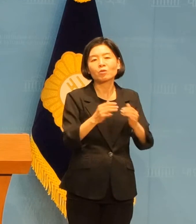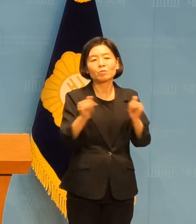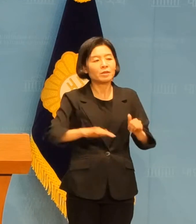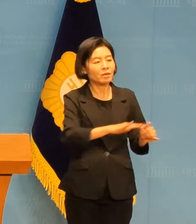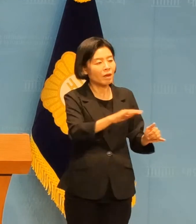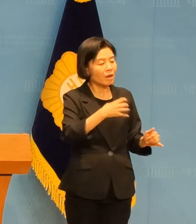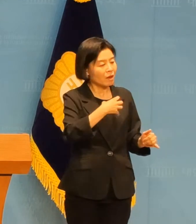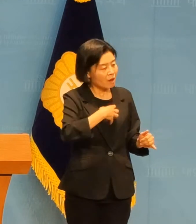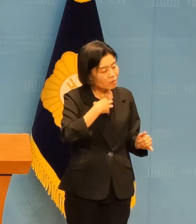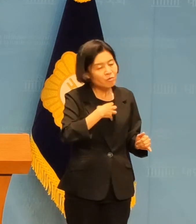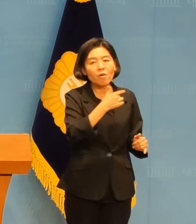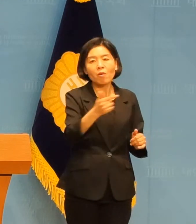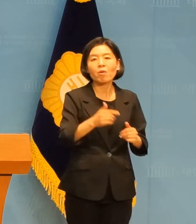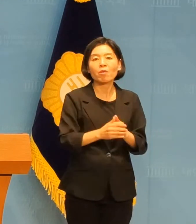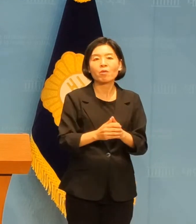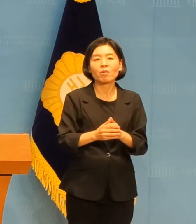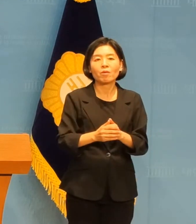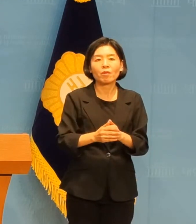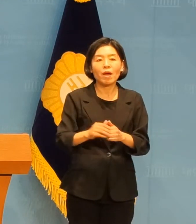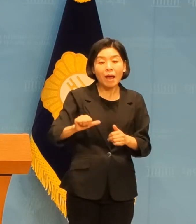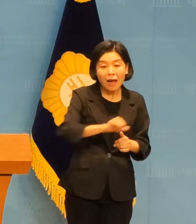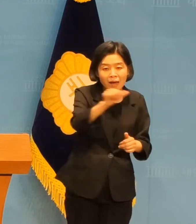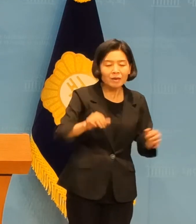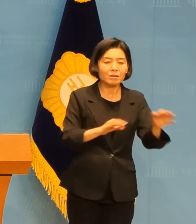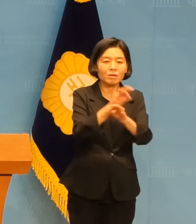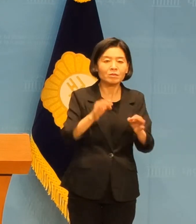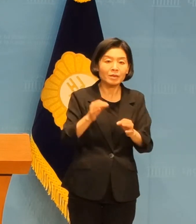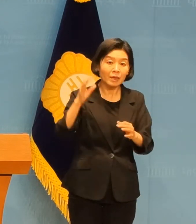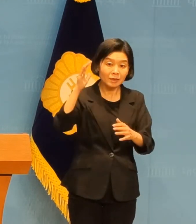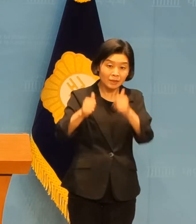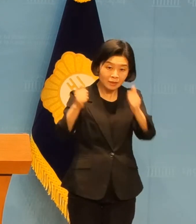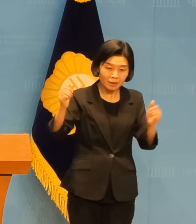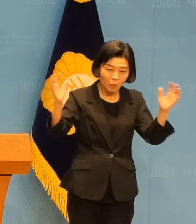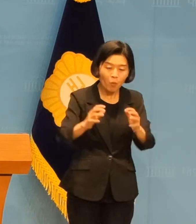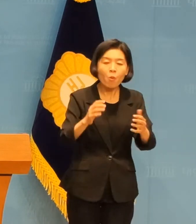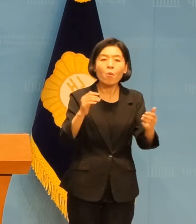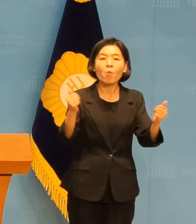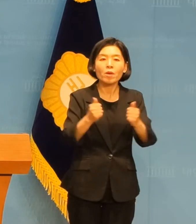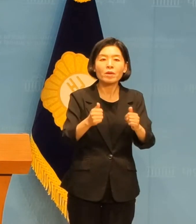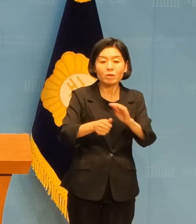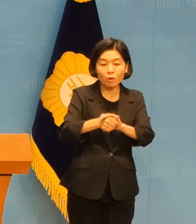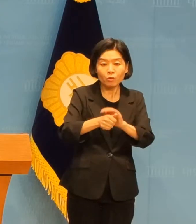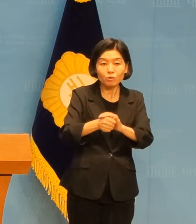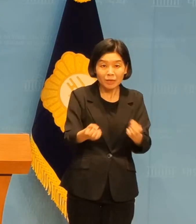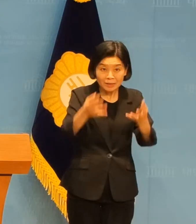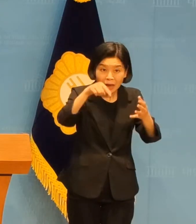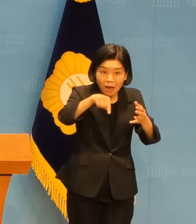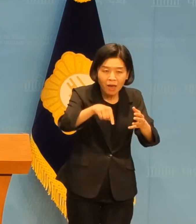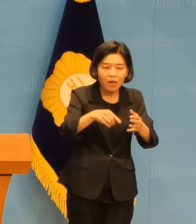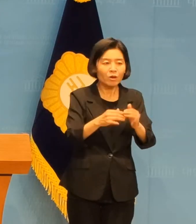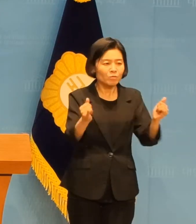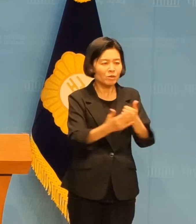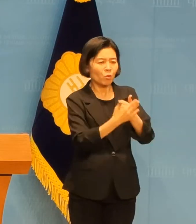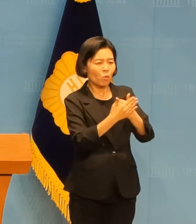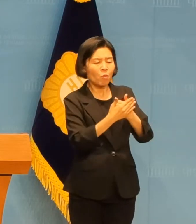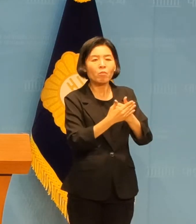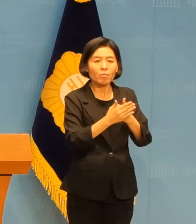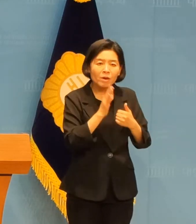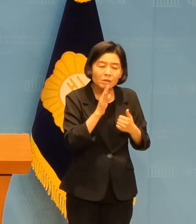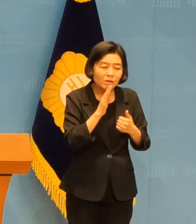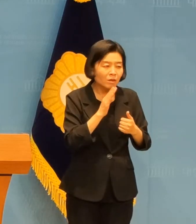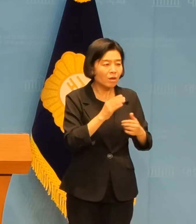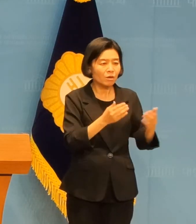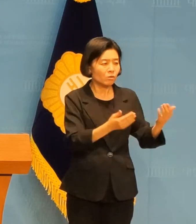에이펙의 성공적 개최와 관세협상 타결에 힘은 보태지 못할 망정 국민과 국익을